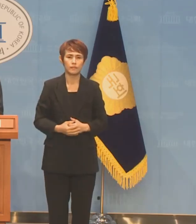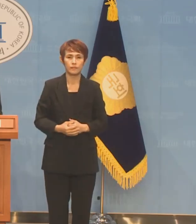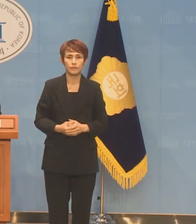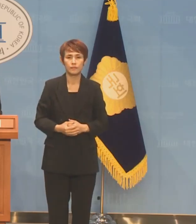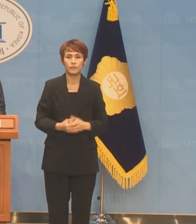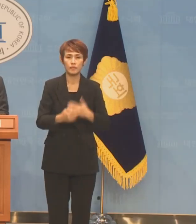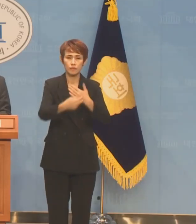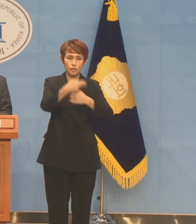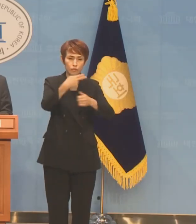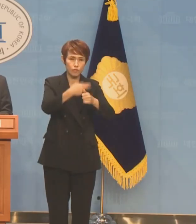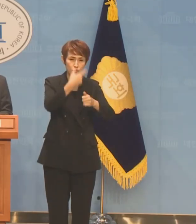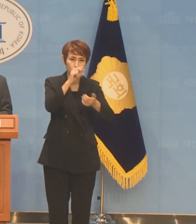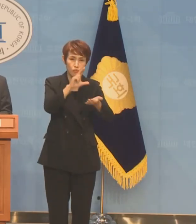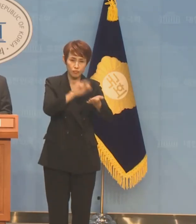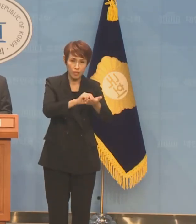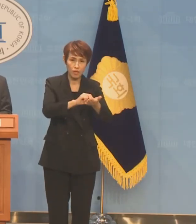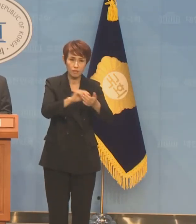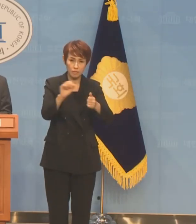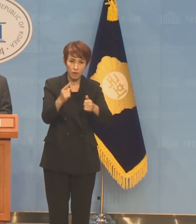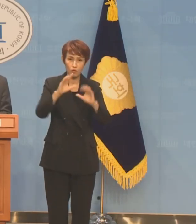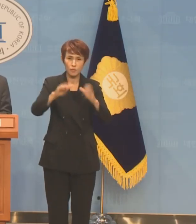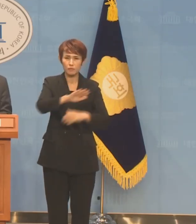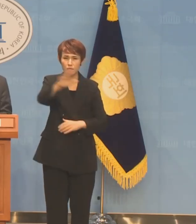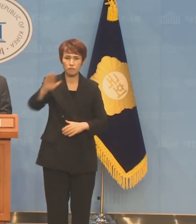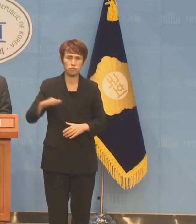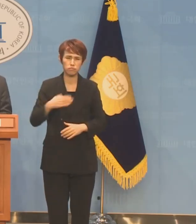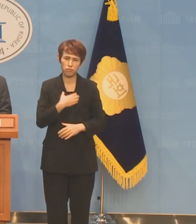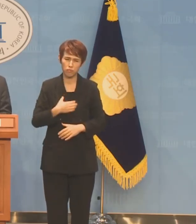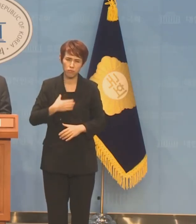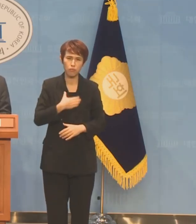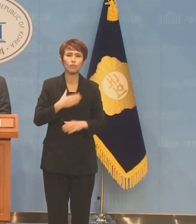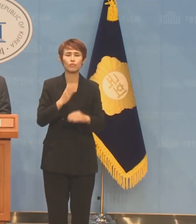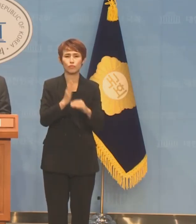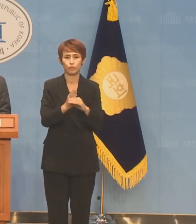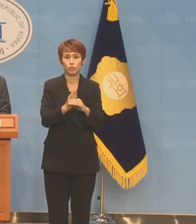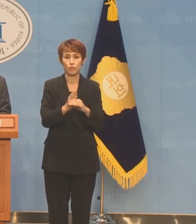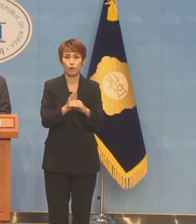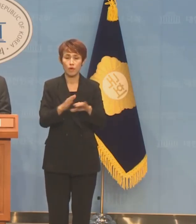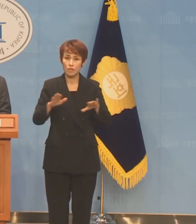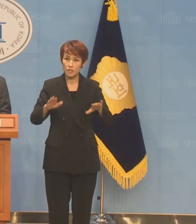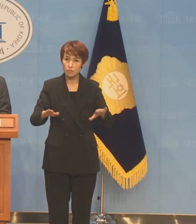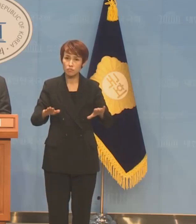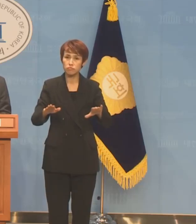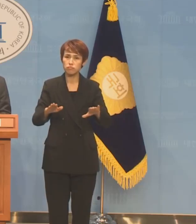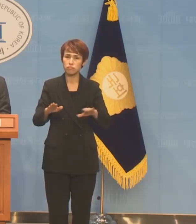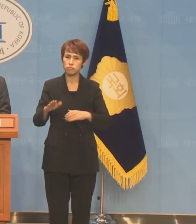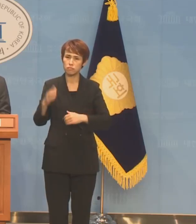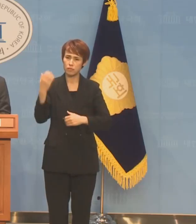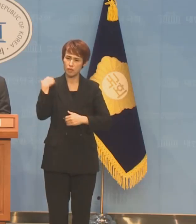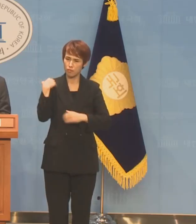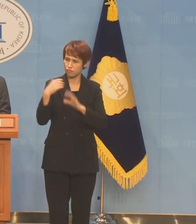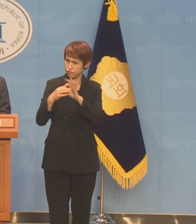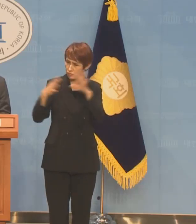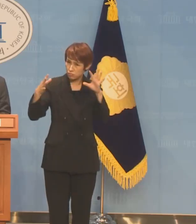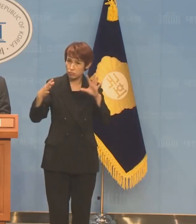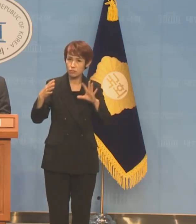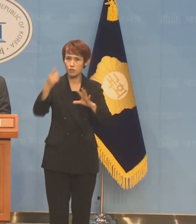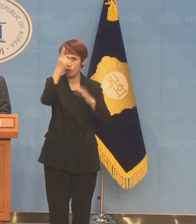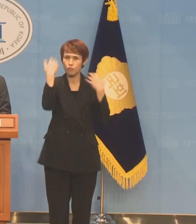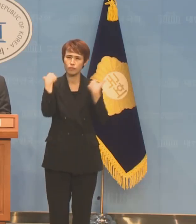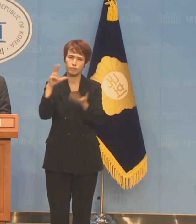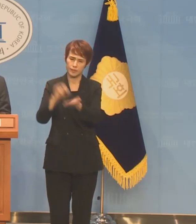의료 대란으로 국민들의 목숨이 위태로운 이런 엄중한 시기에 이렇게 무능하고 무책임한 정부가 어디